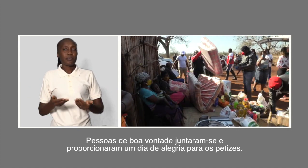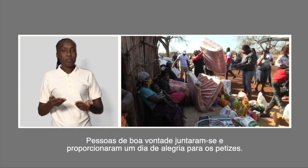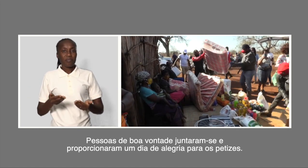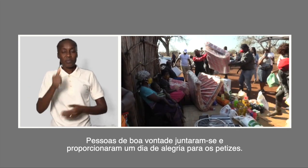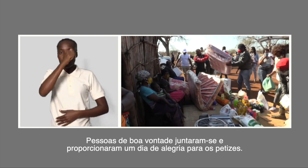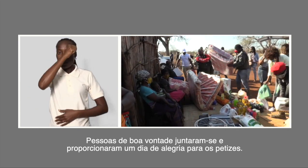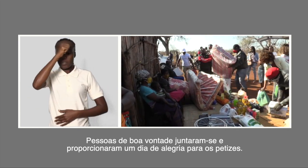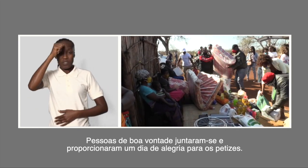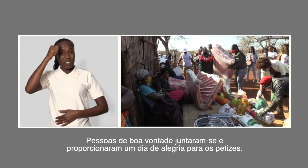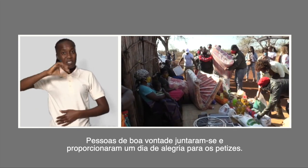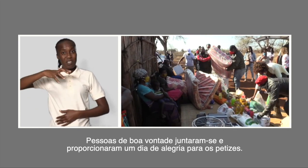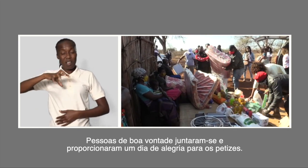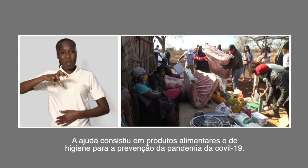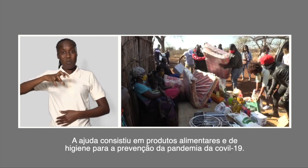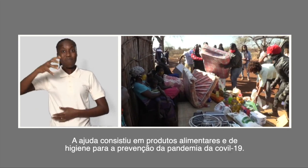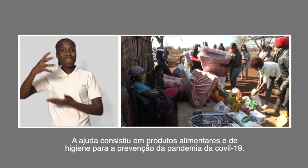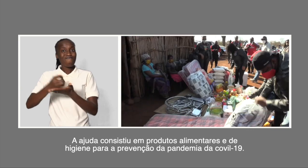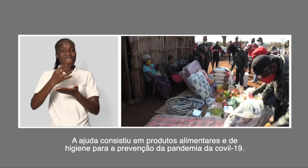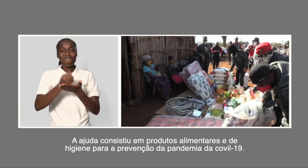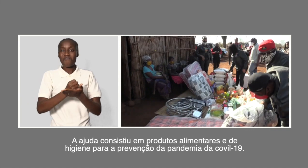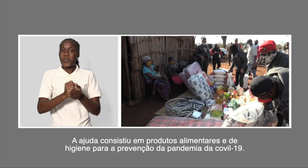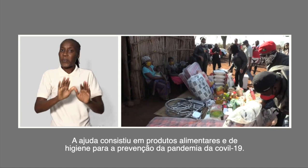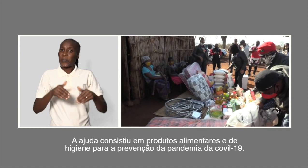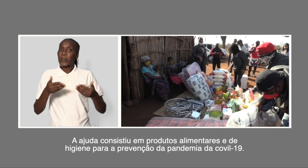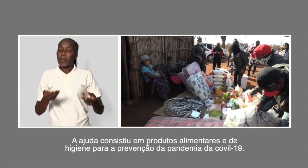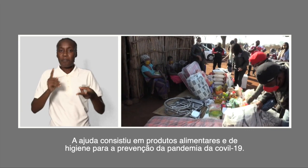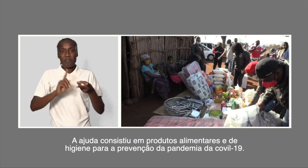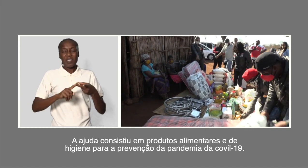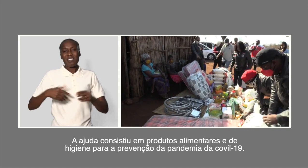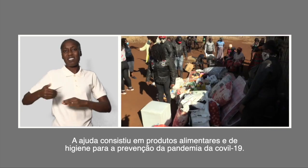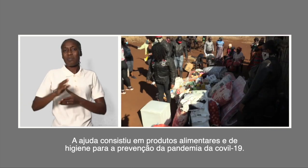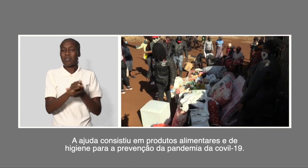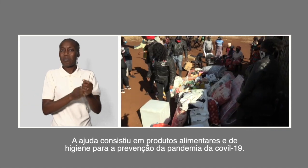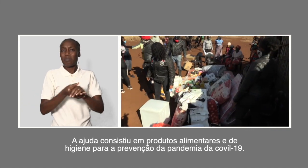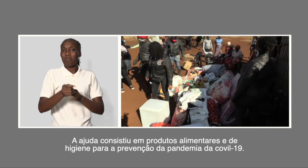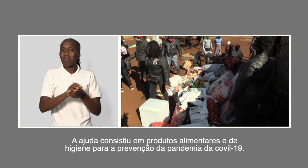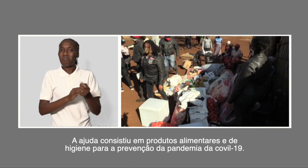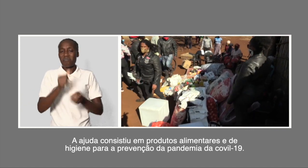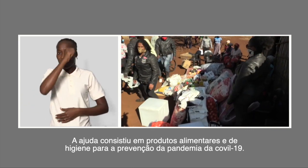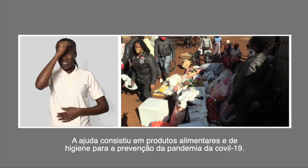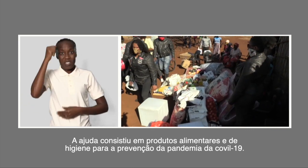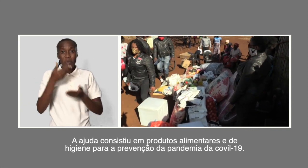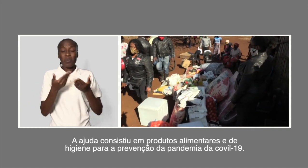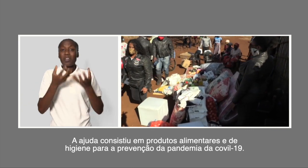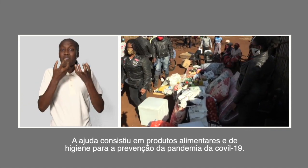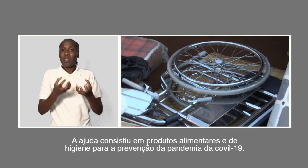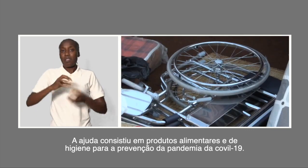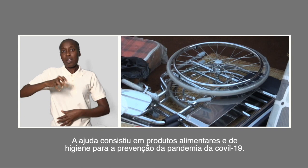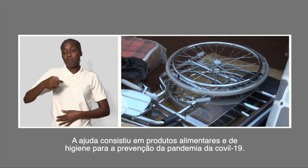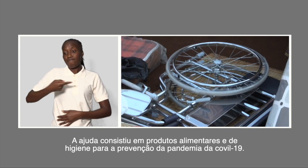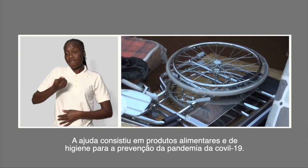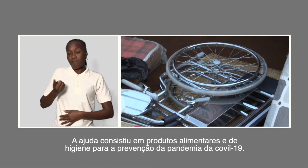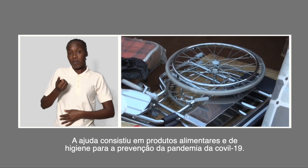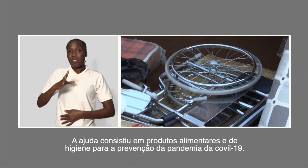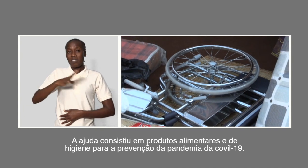alegria para aqueles petizes. A ajuda consistiu em produtos alimentares e de higiene para a prevenção da